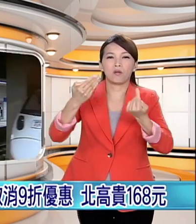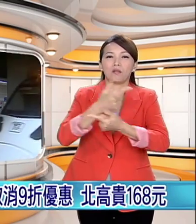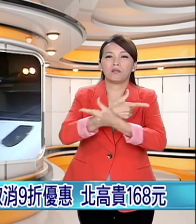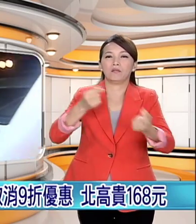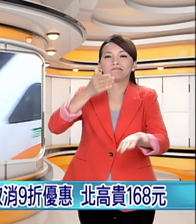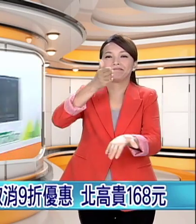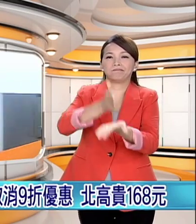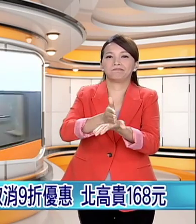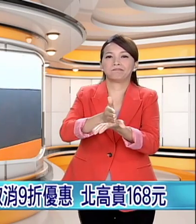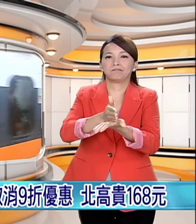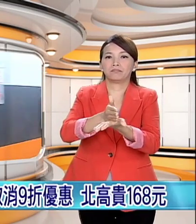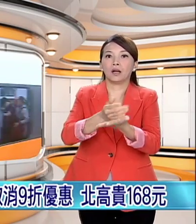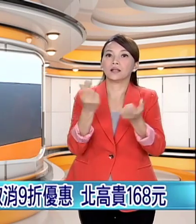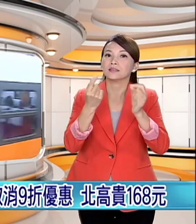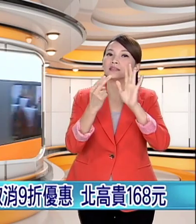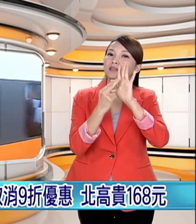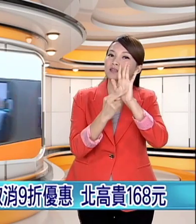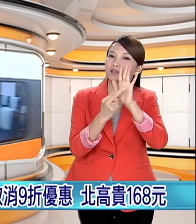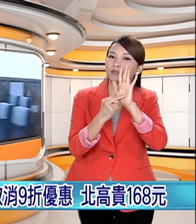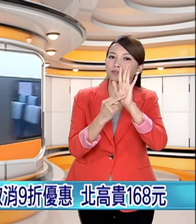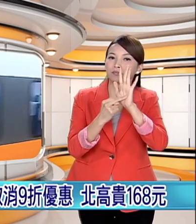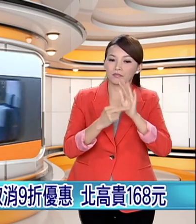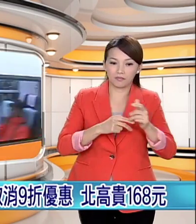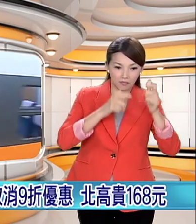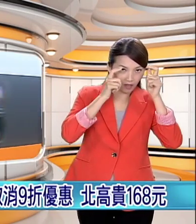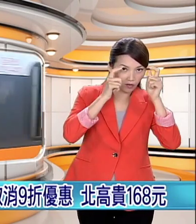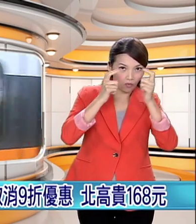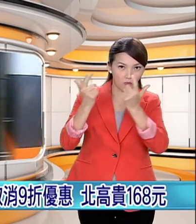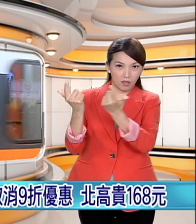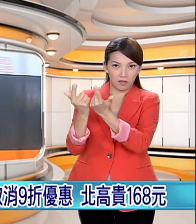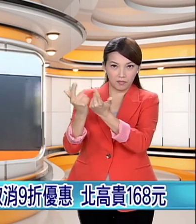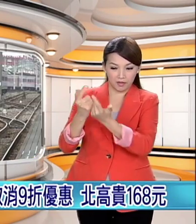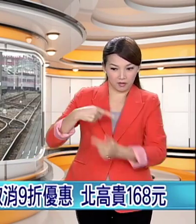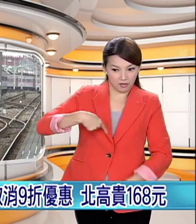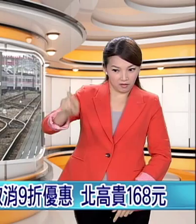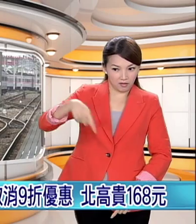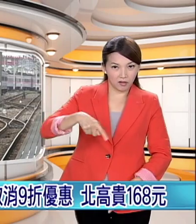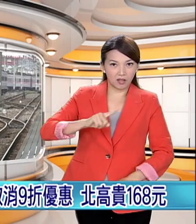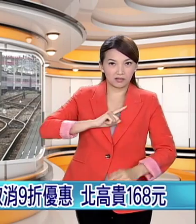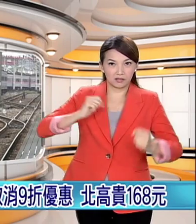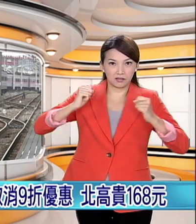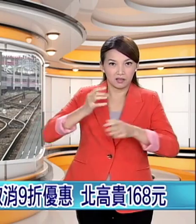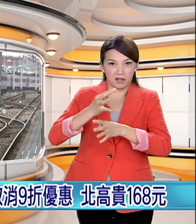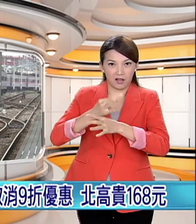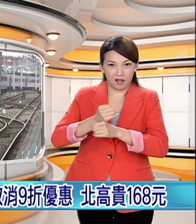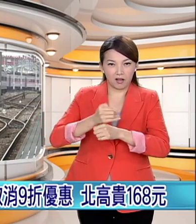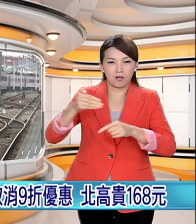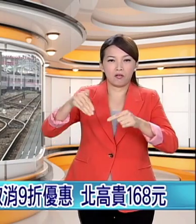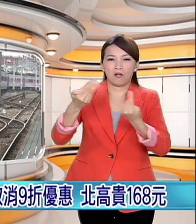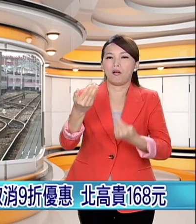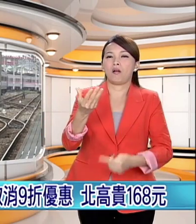为例，一旦来回票9折优惠取消，台北高雄来回票价将会贵